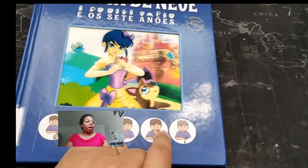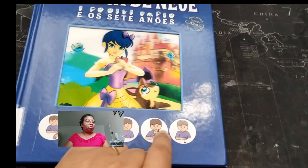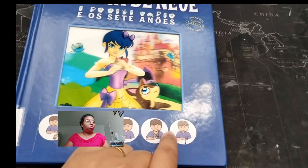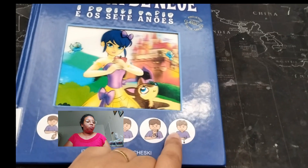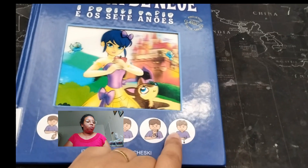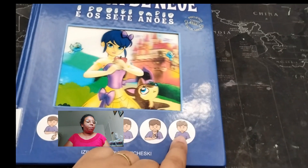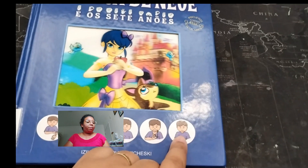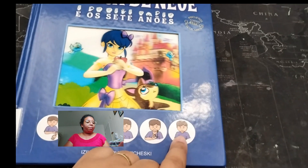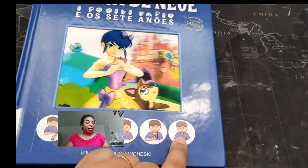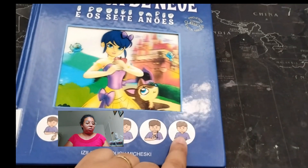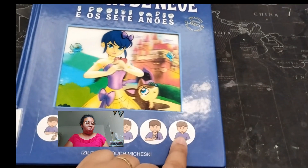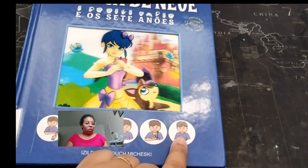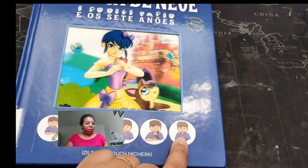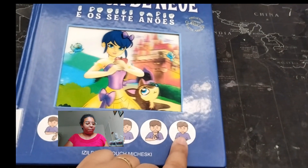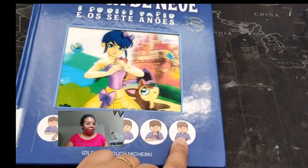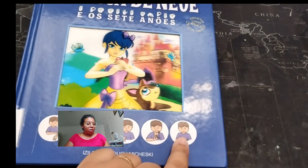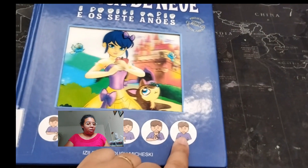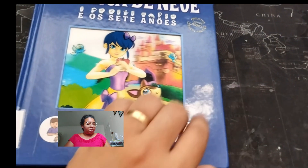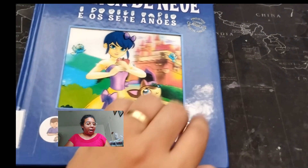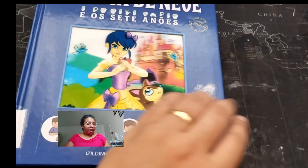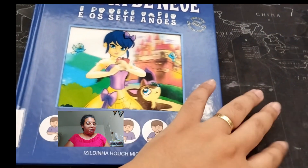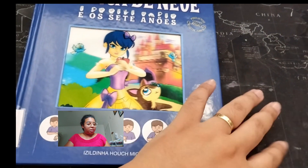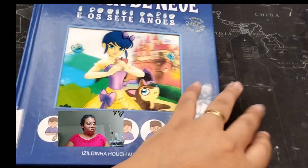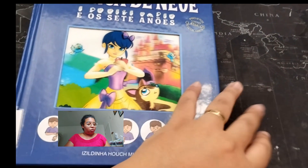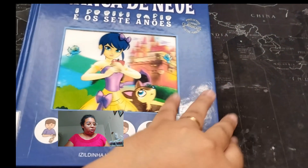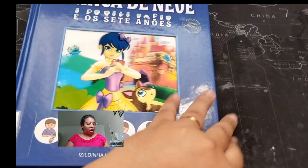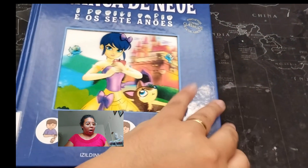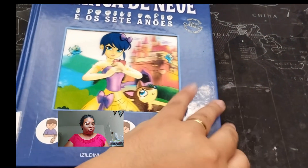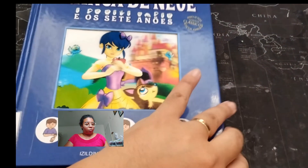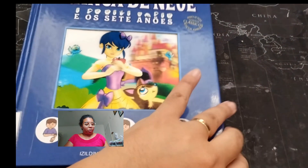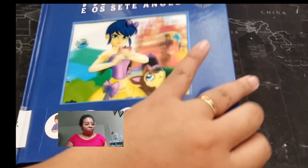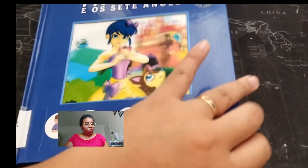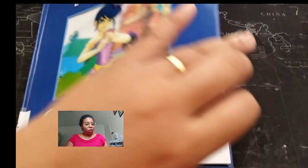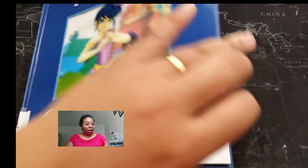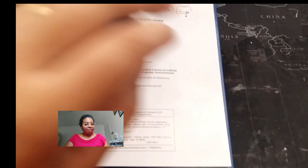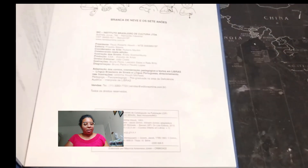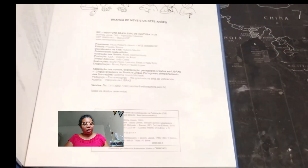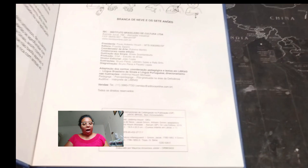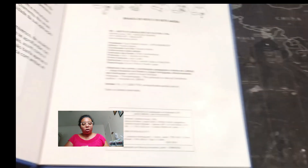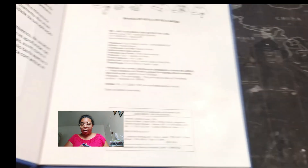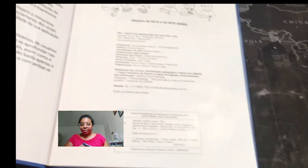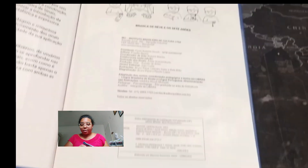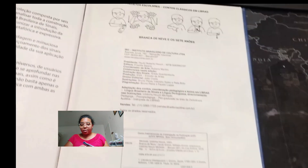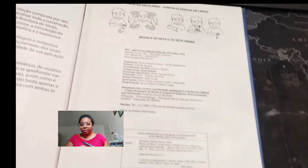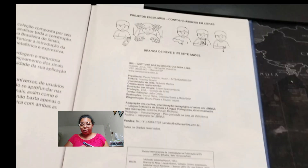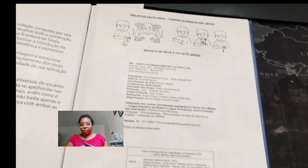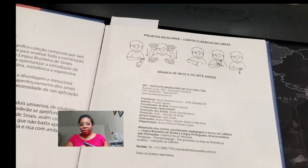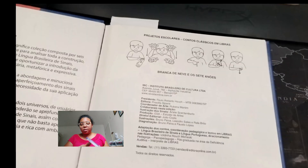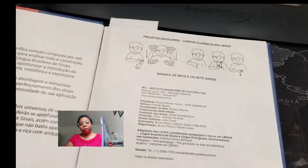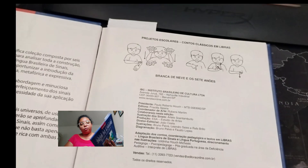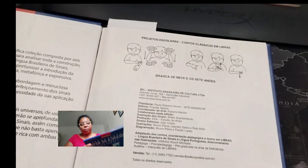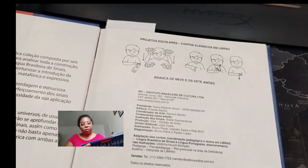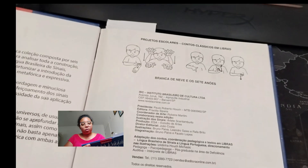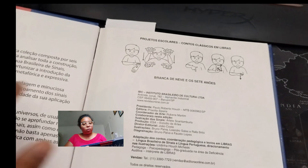projeto para escola da Isildinha Rausch-Micheski, acho que é assim que se pronuncia, se não for, me